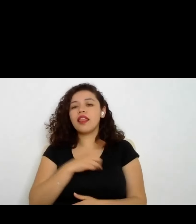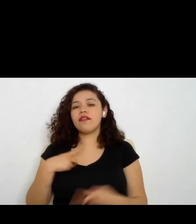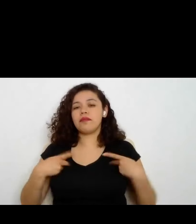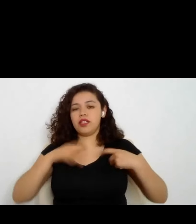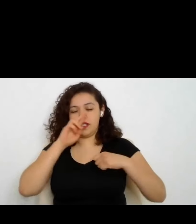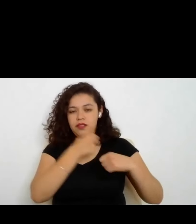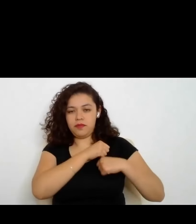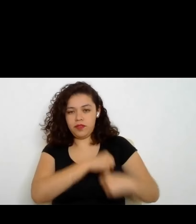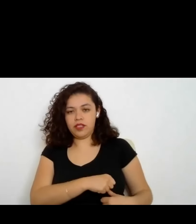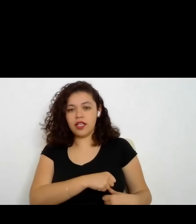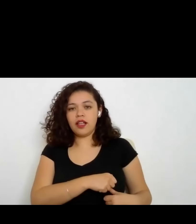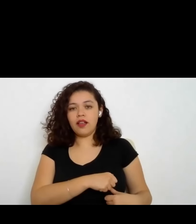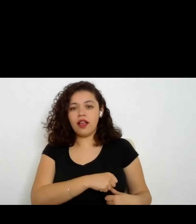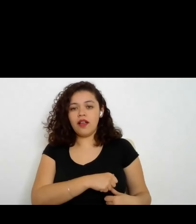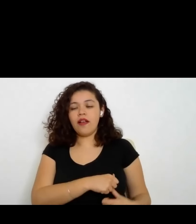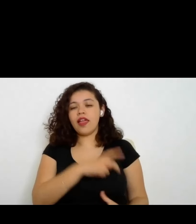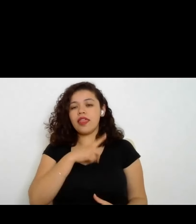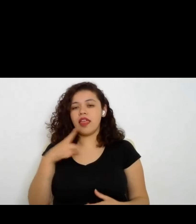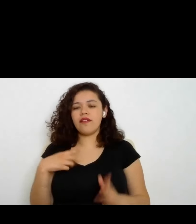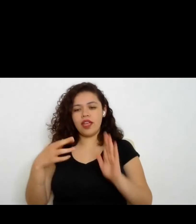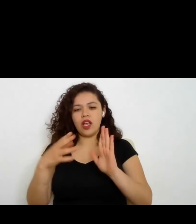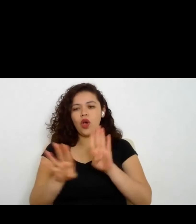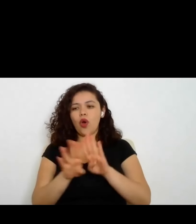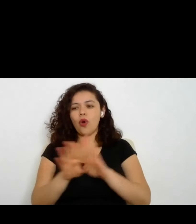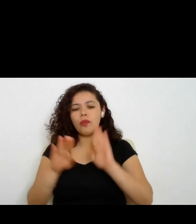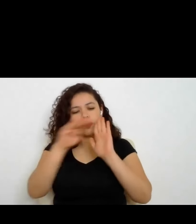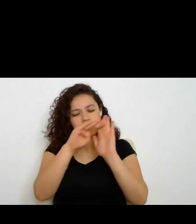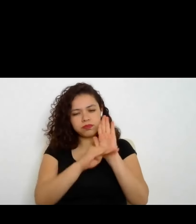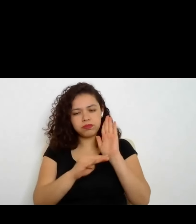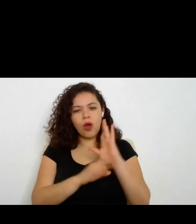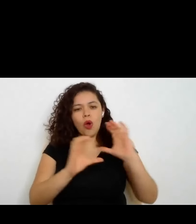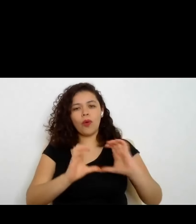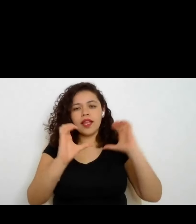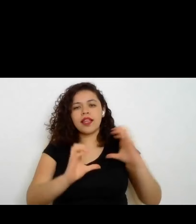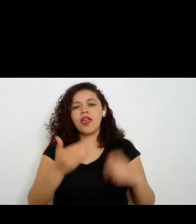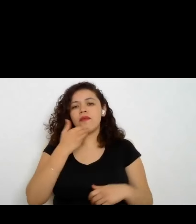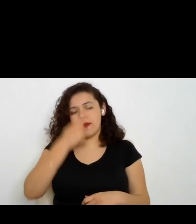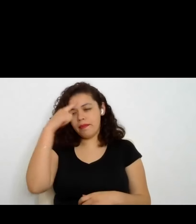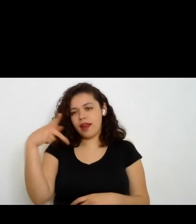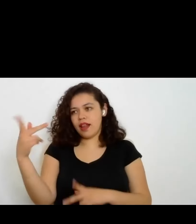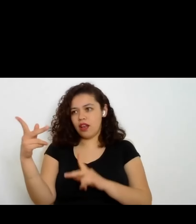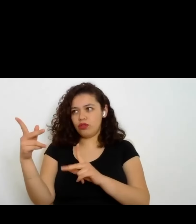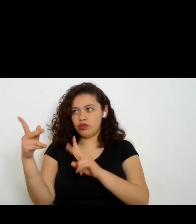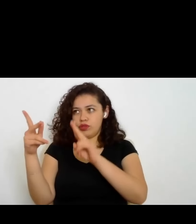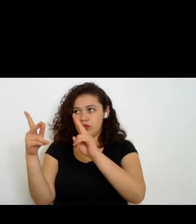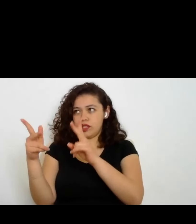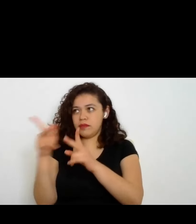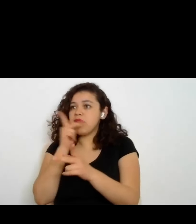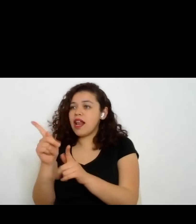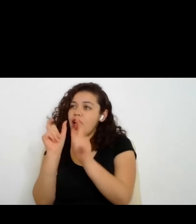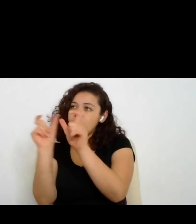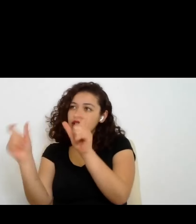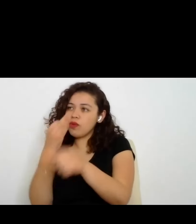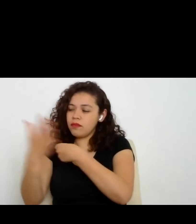medidas suficientes para que en términos del aviso de privacidad sean respetadas por aquellos que